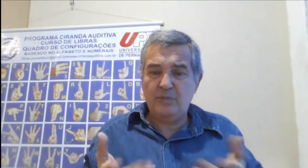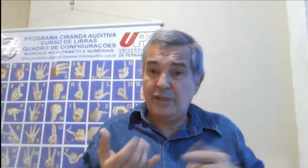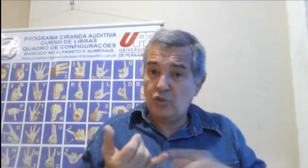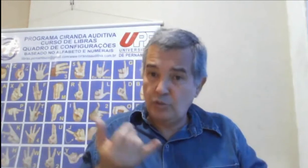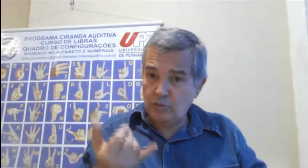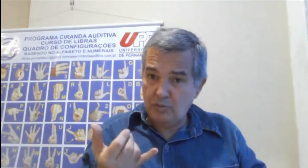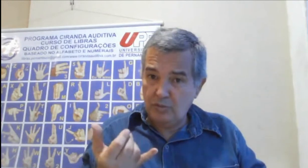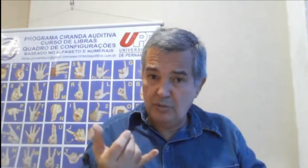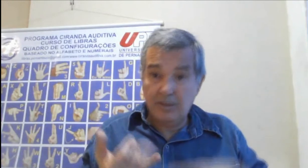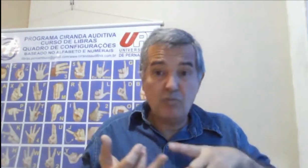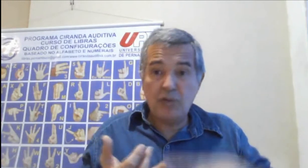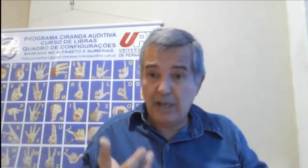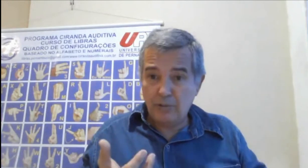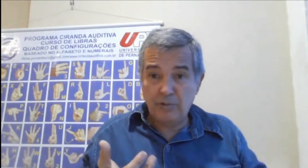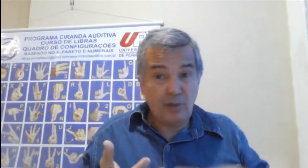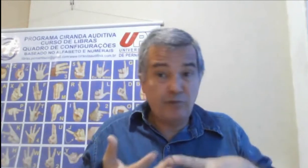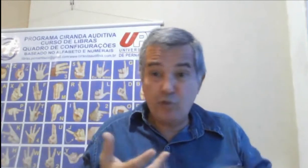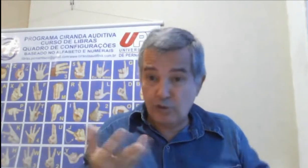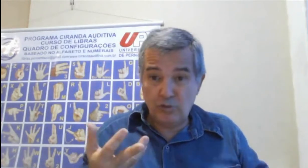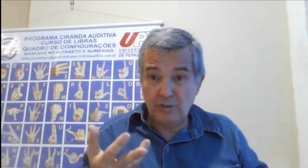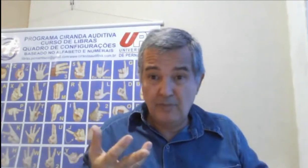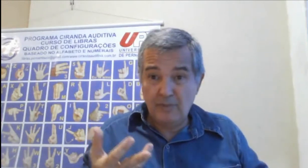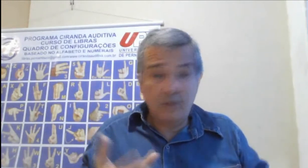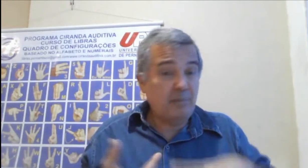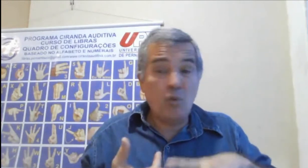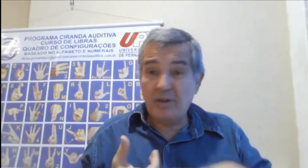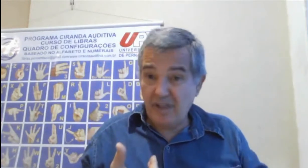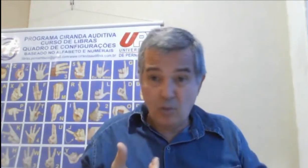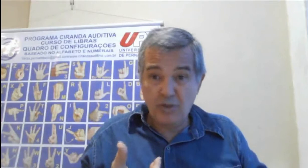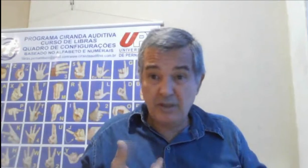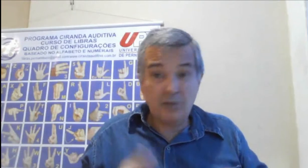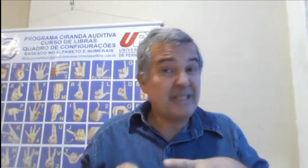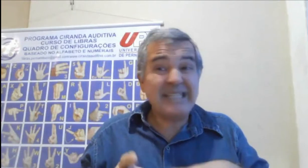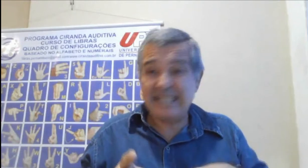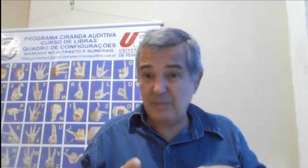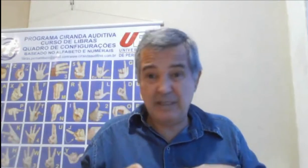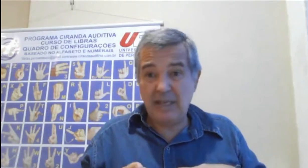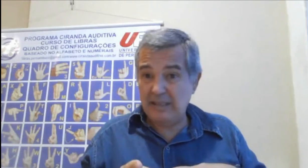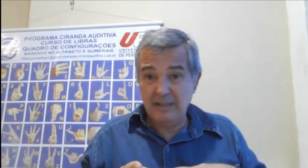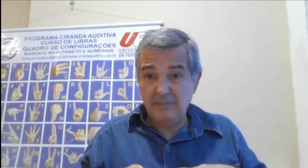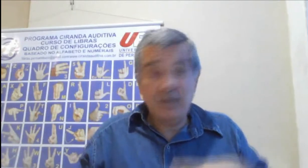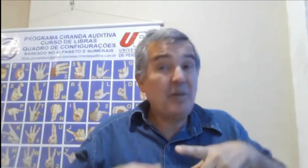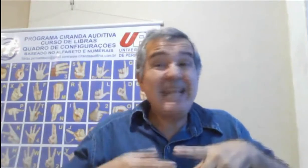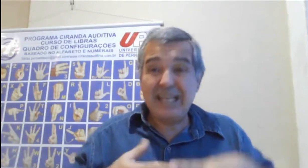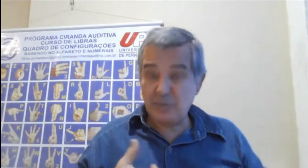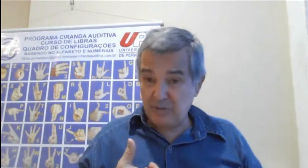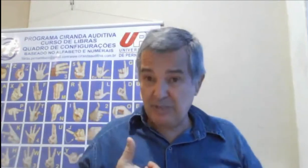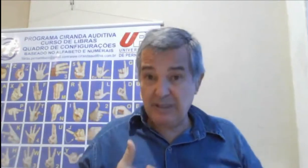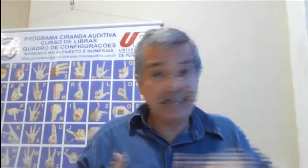Está solto, está um buraco, está um fosso, está uma pouca vergonha, está uma insensibilidade, está uma irresponsabilidade, está